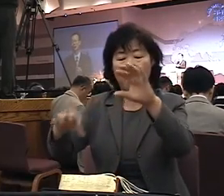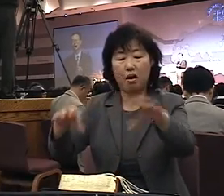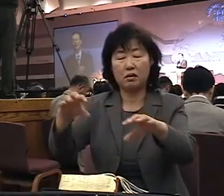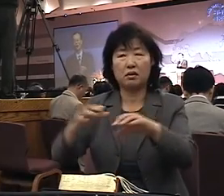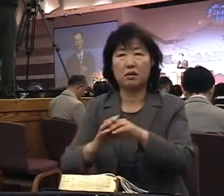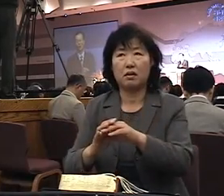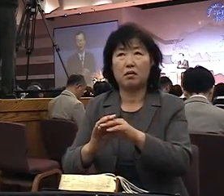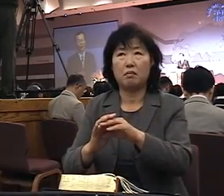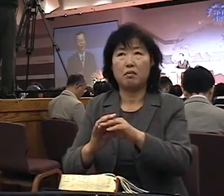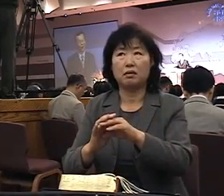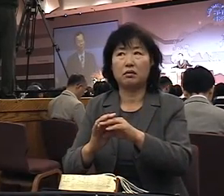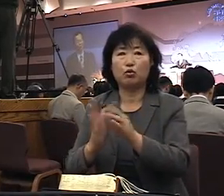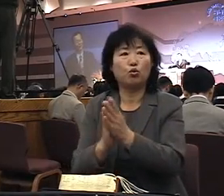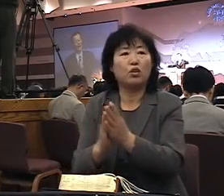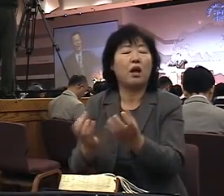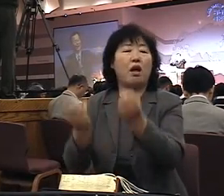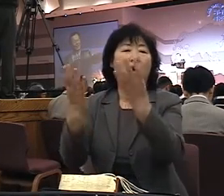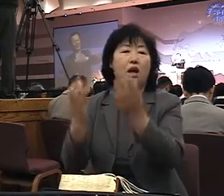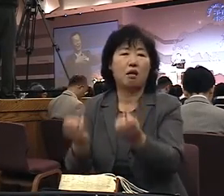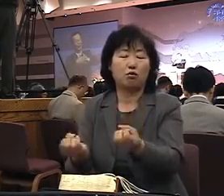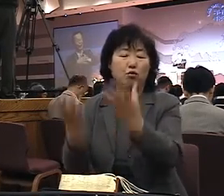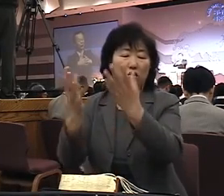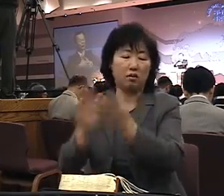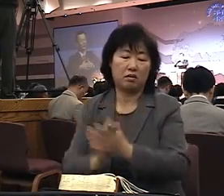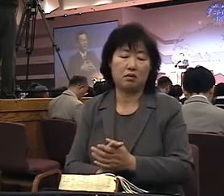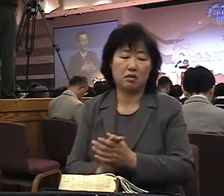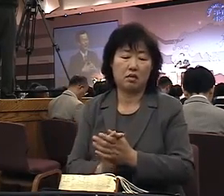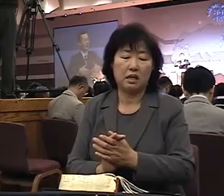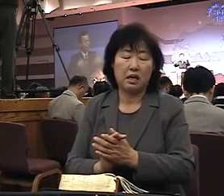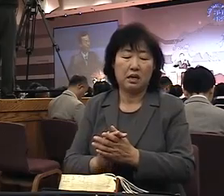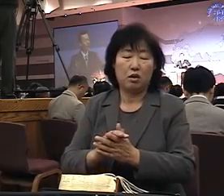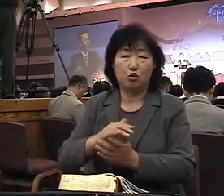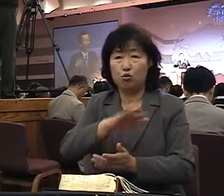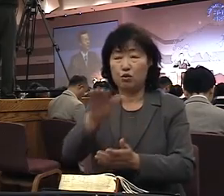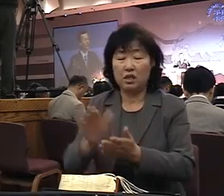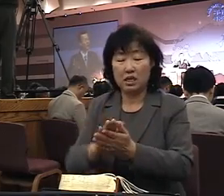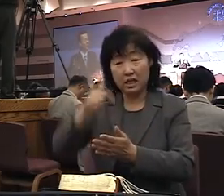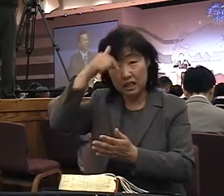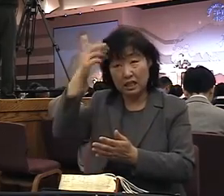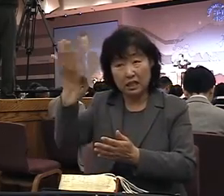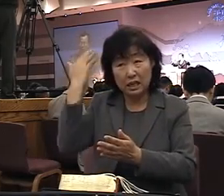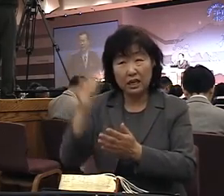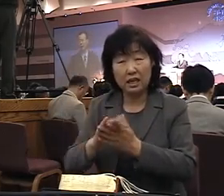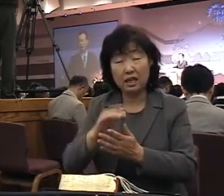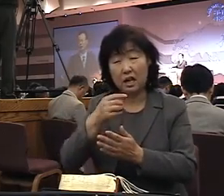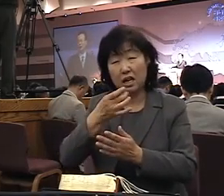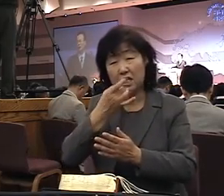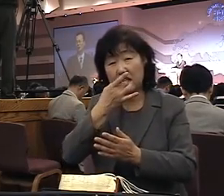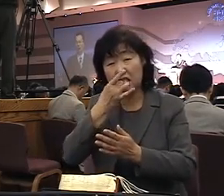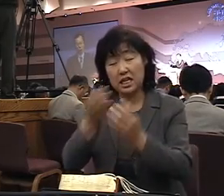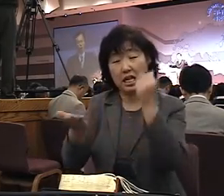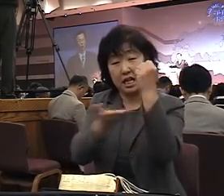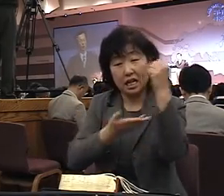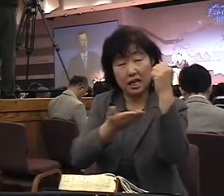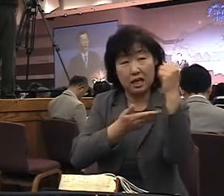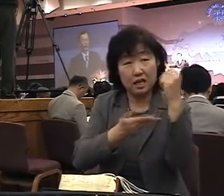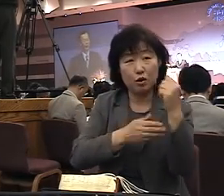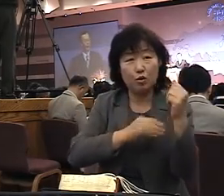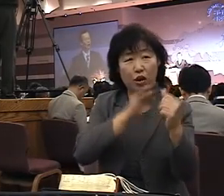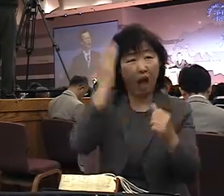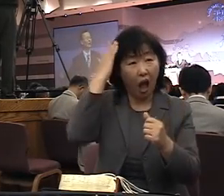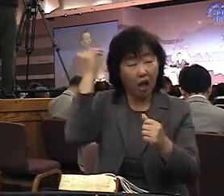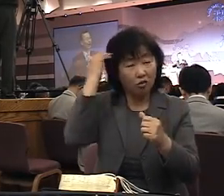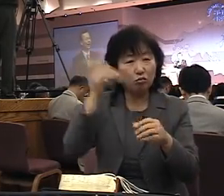이제 추수를 다 마치고 곡물을 다 이제 거둬들였을 때 먹고 마시고 이제 뭐 막걸리 같은 것도 마시고 막